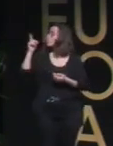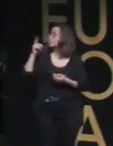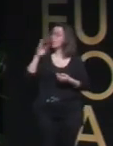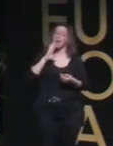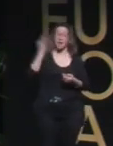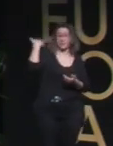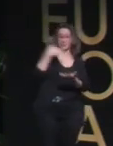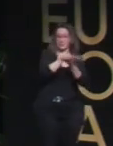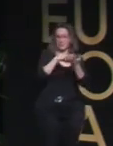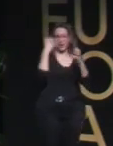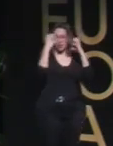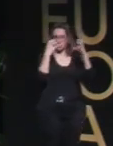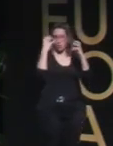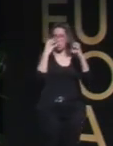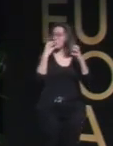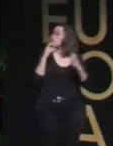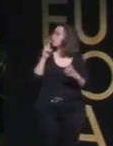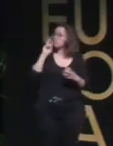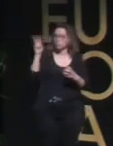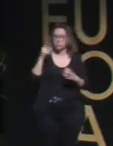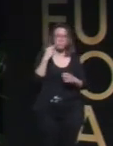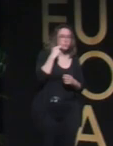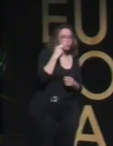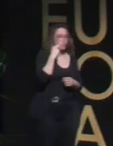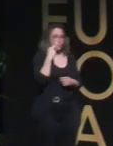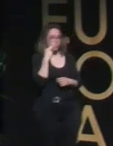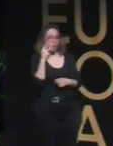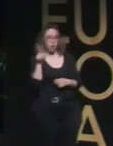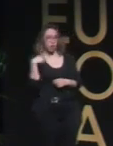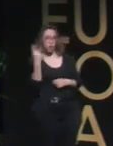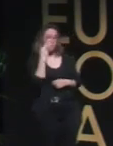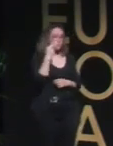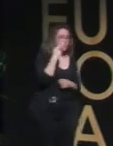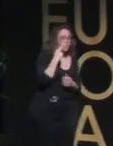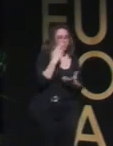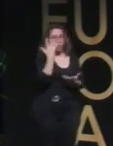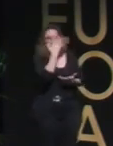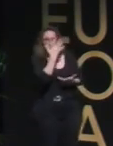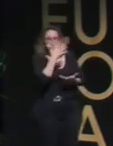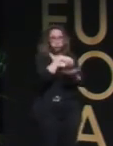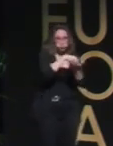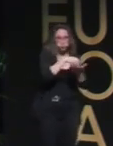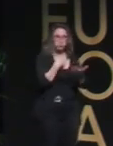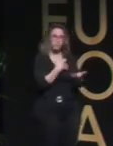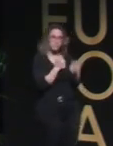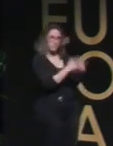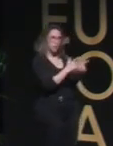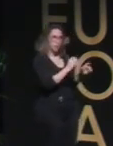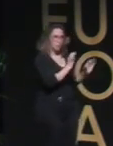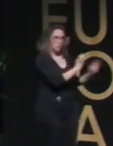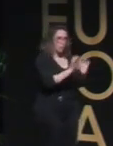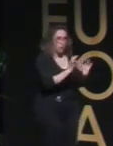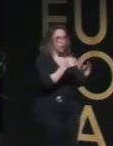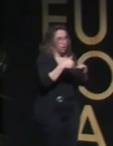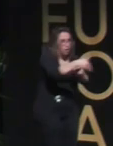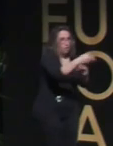es a la incertofobia. La fobia terrorífica que tenemos a la incertidumbre. Como no sabemos qué va a pasar, les tenemos que preparar para todo aquello que pueda pasar. Pero